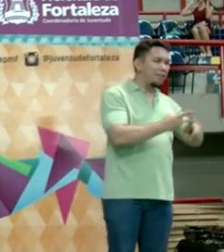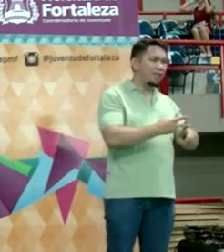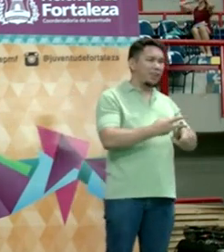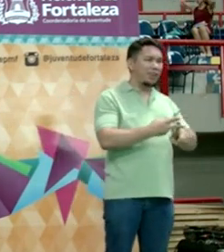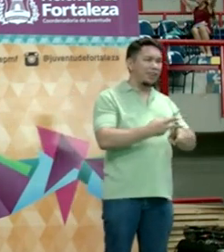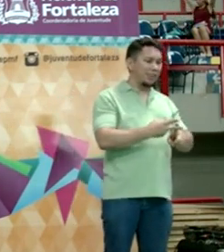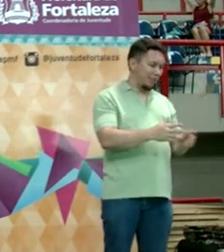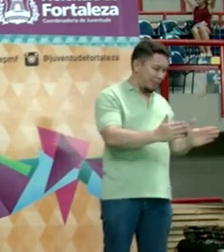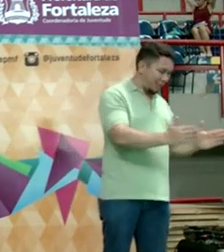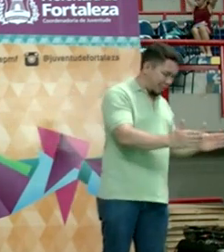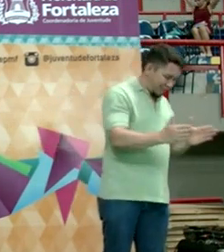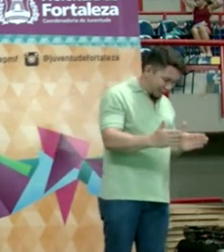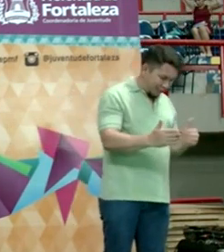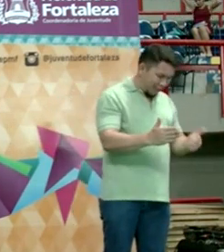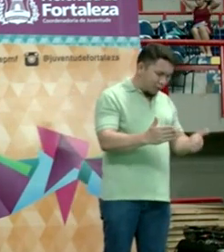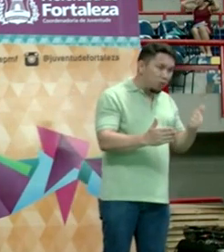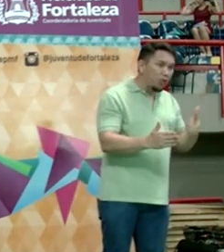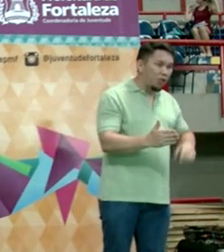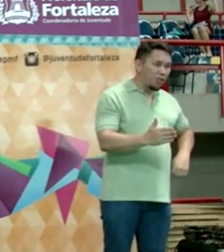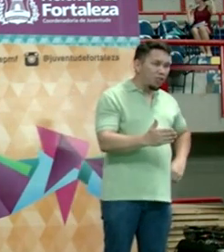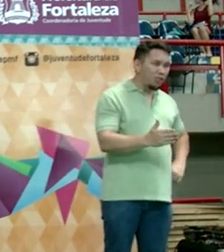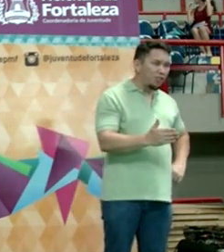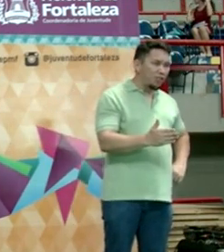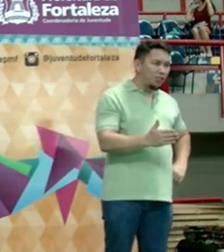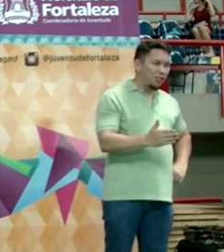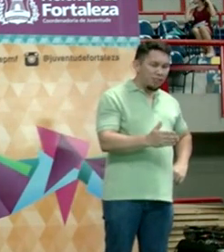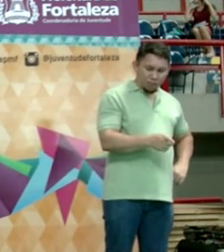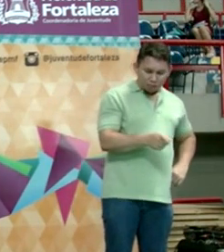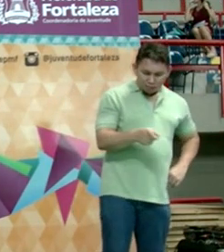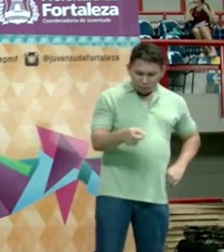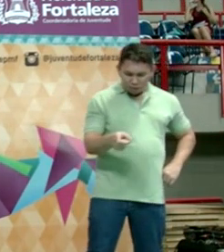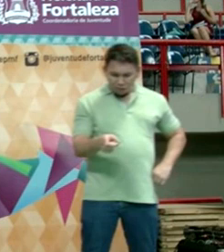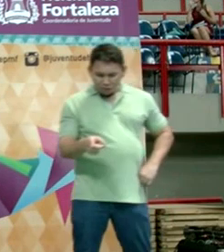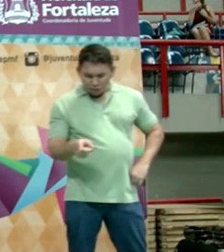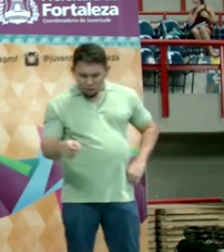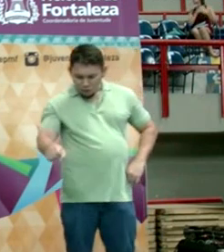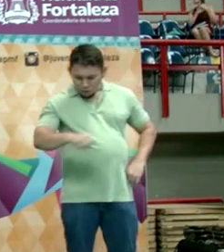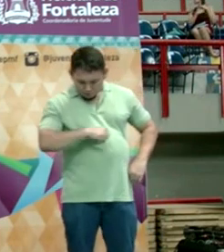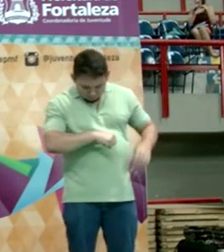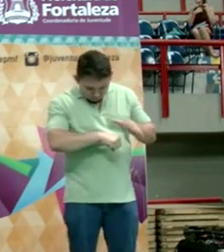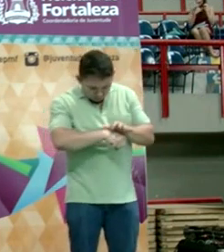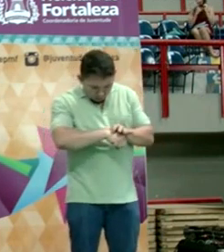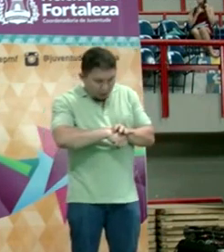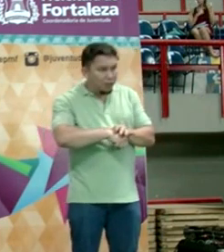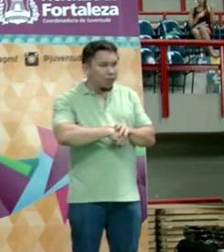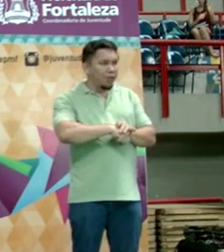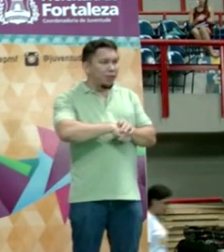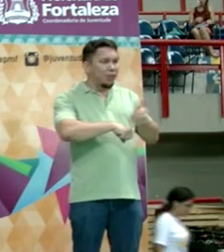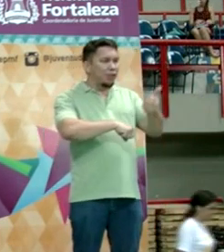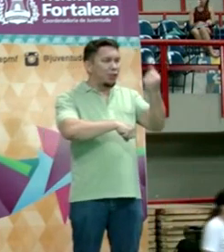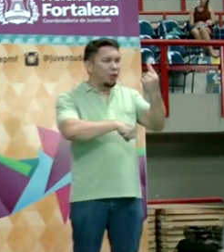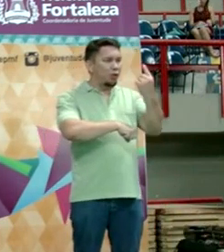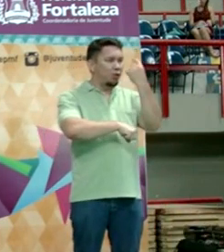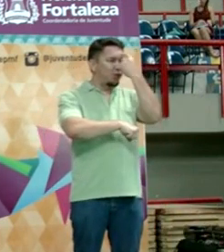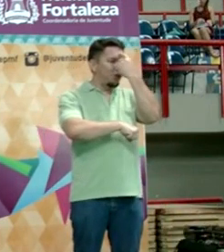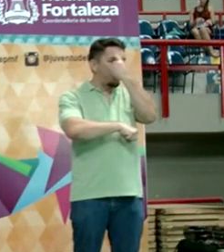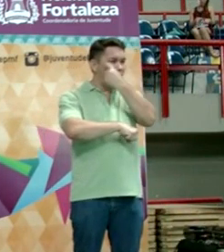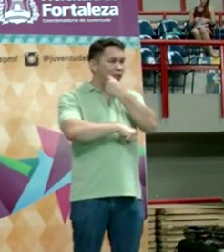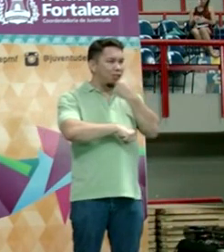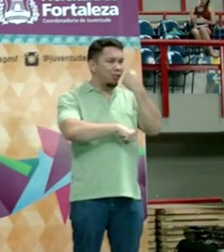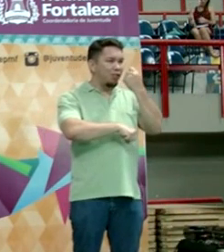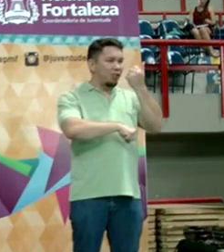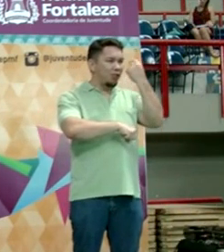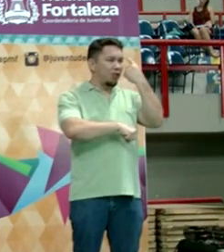aquele fardo com 12. O relógio tem 2 voltas de 12